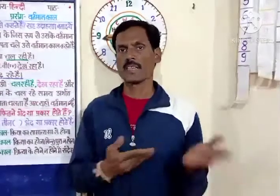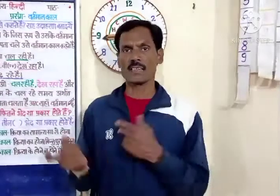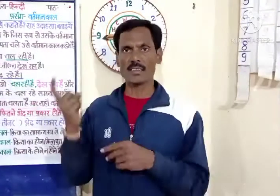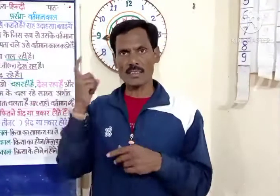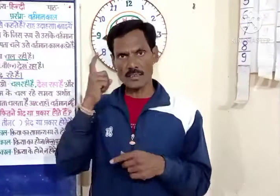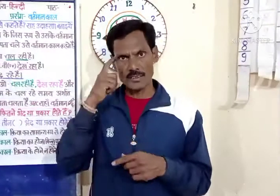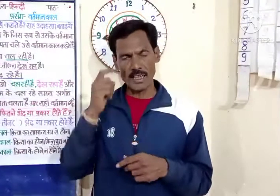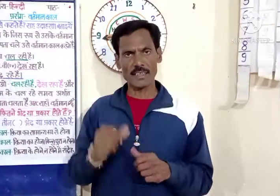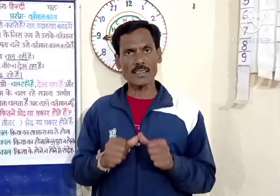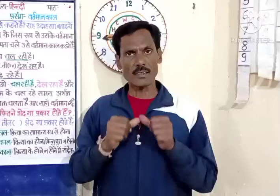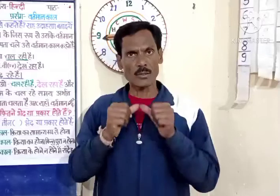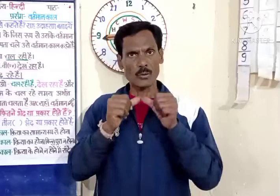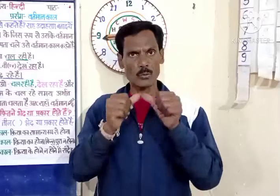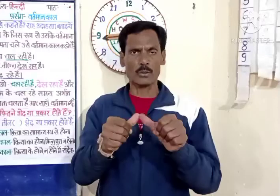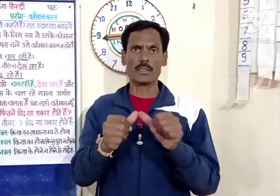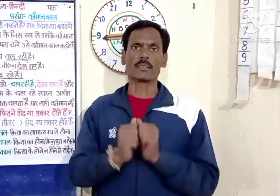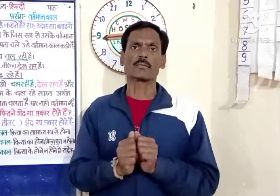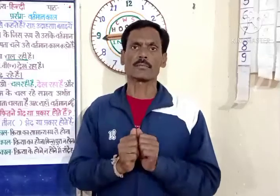आइए जाने उत्तर।